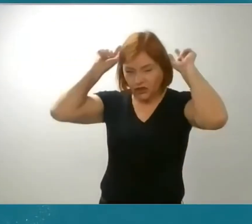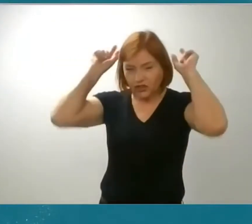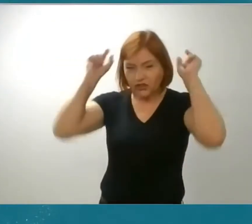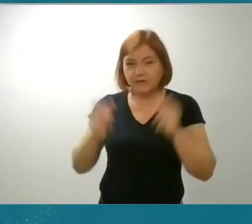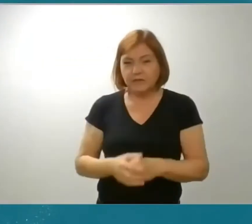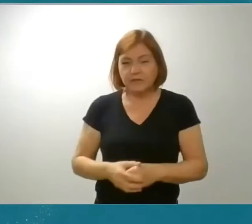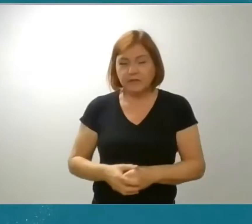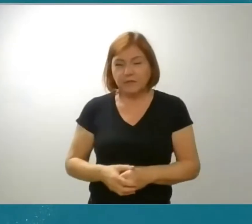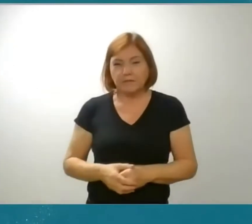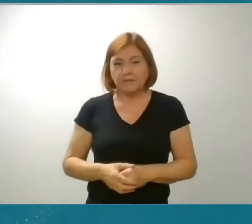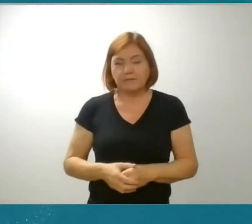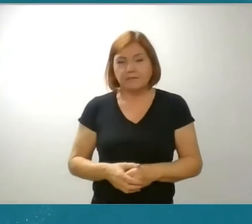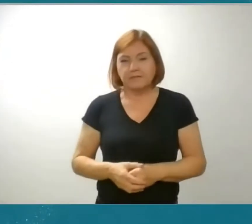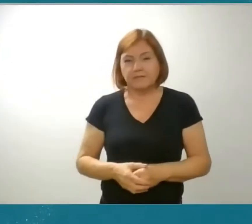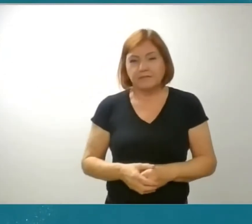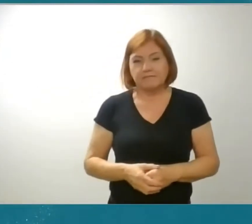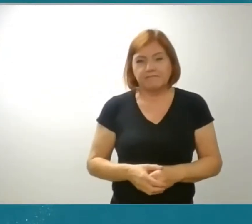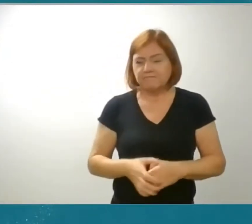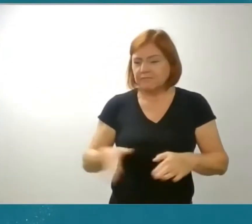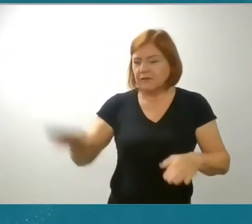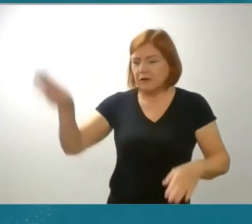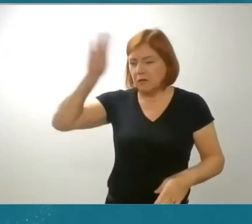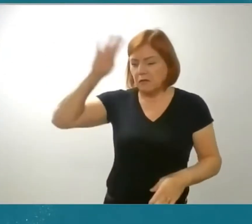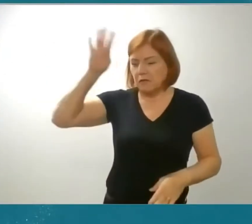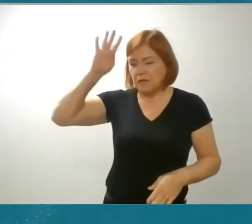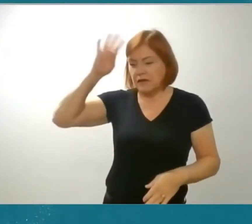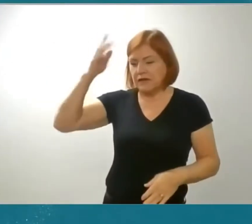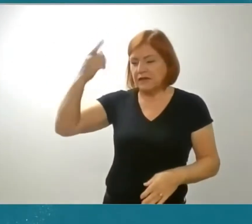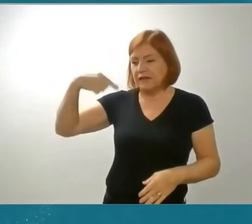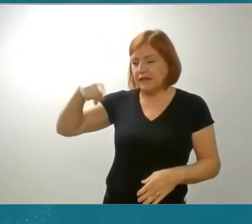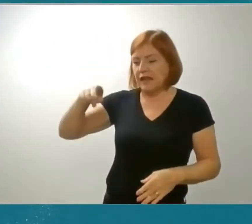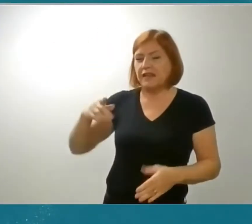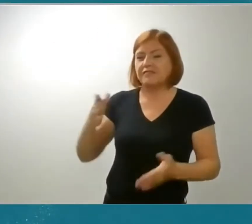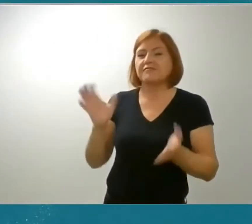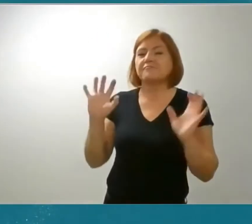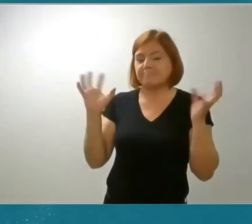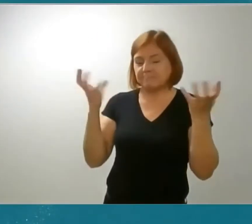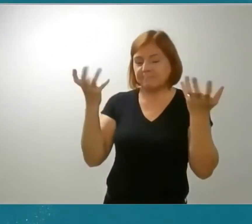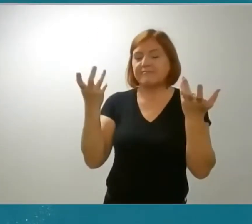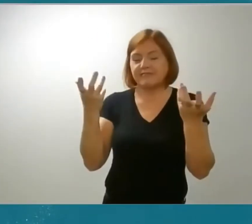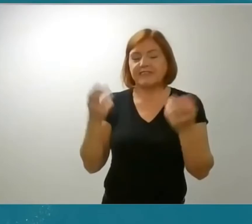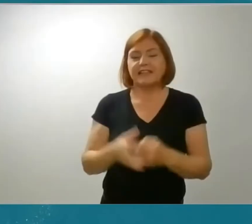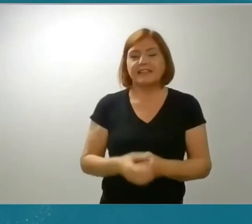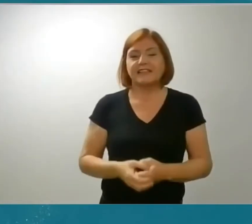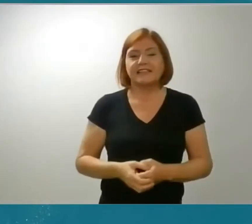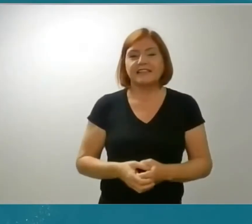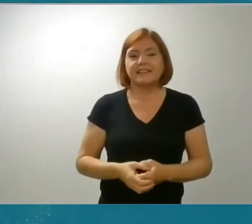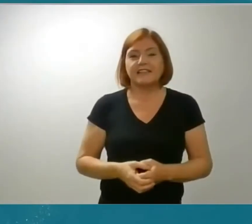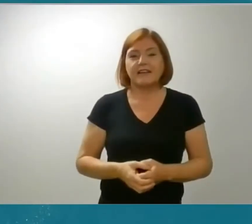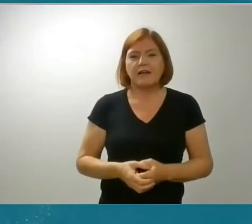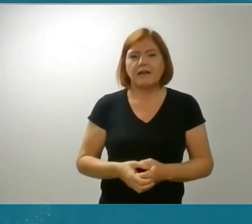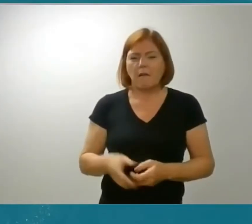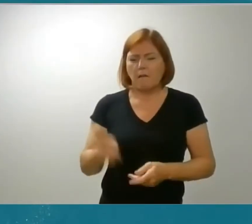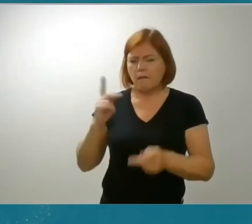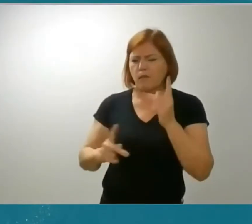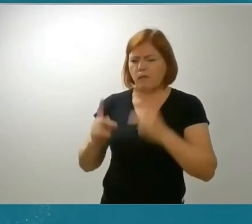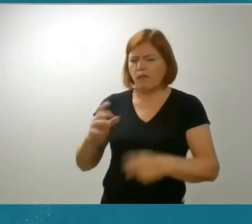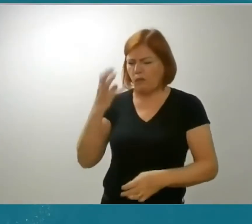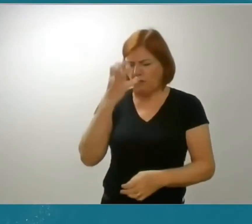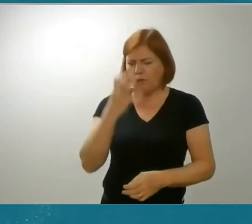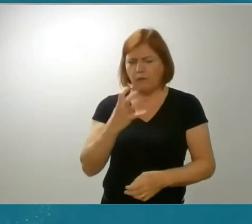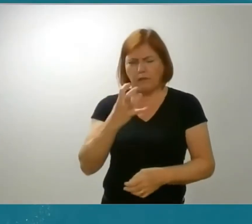Queima um pouco hoje e amanhã acaba. Irmãos, é a terra de Naftali, terra de Zebulon, né?